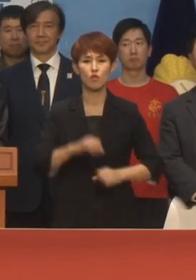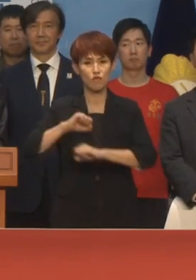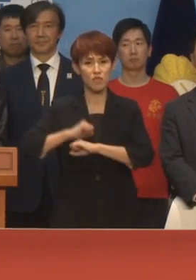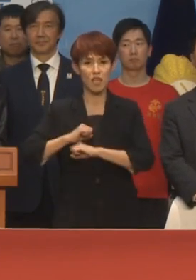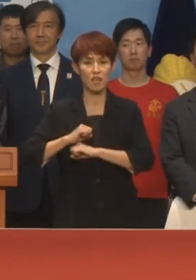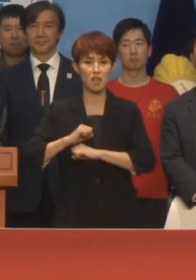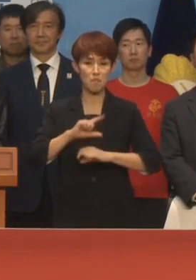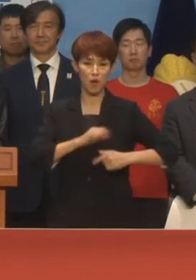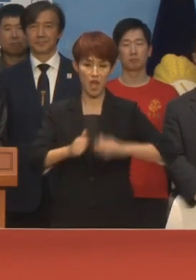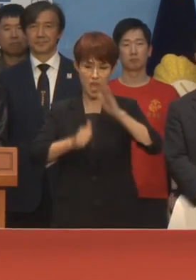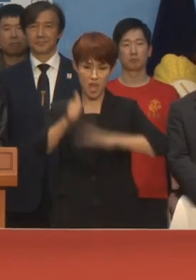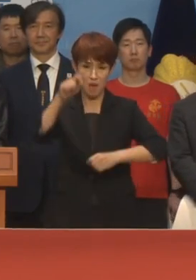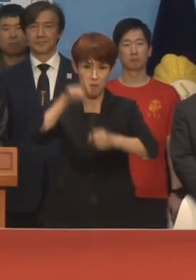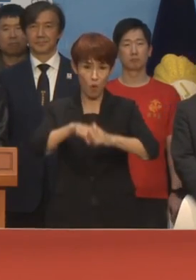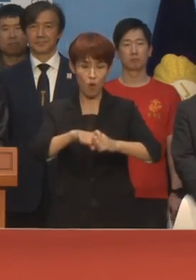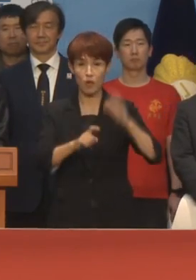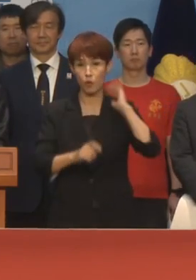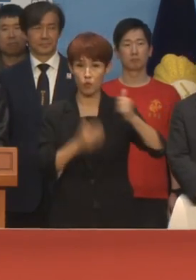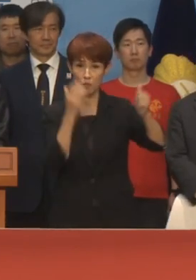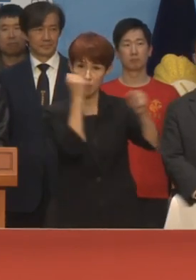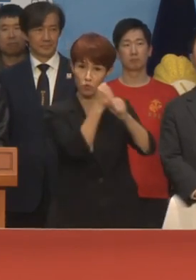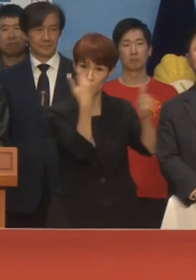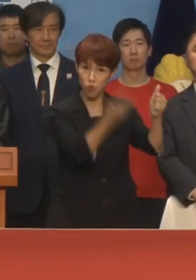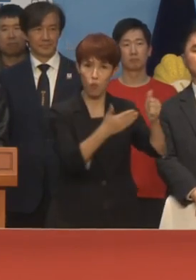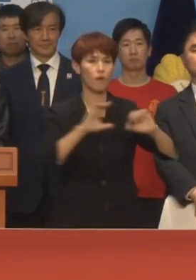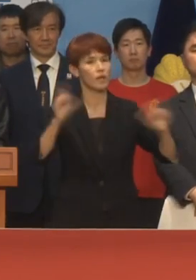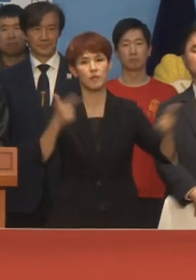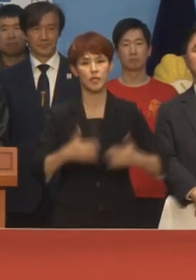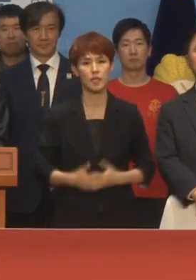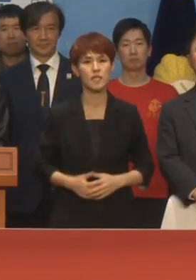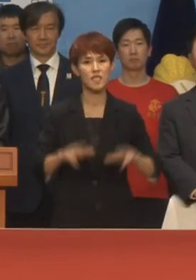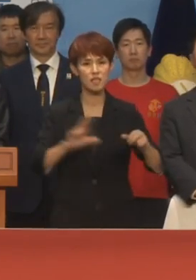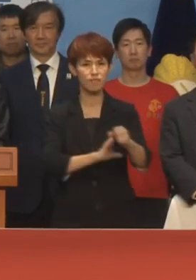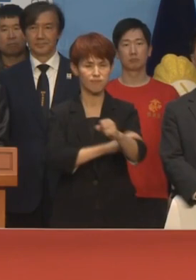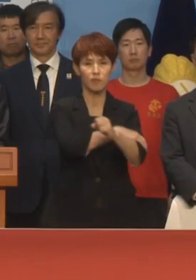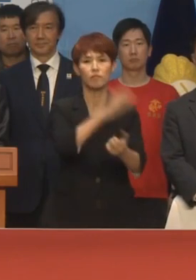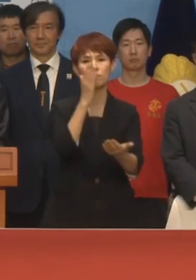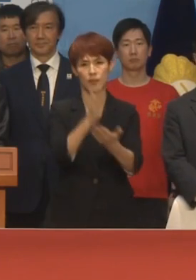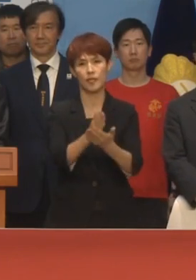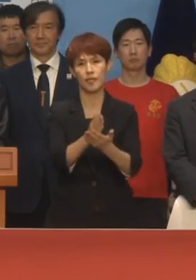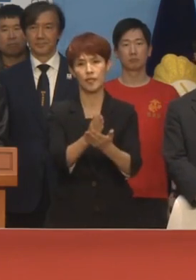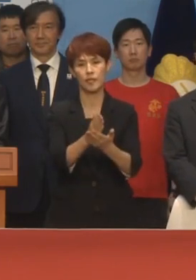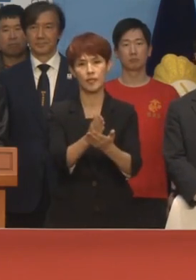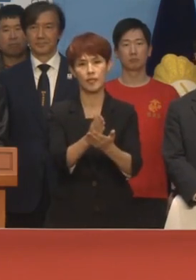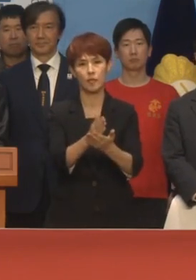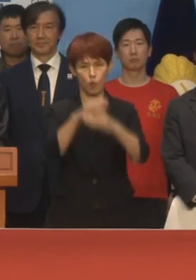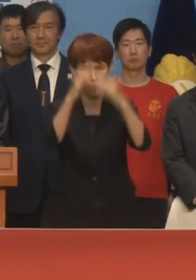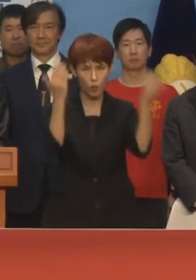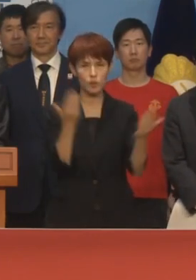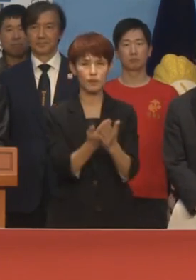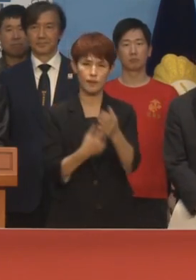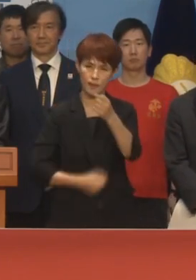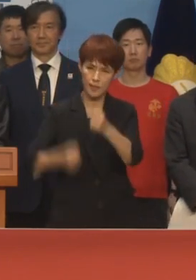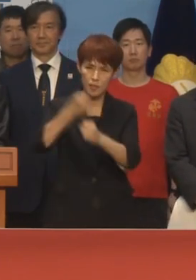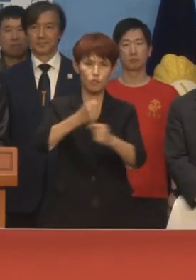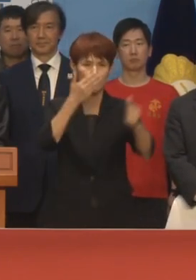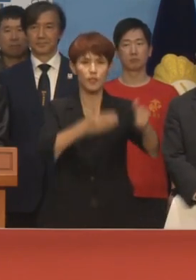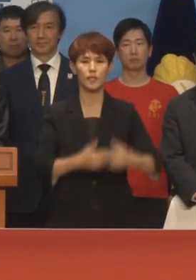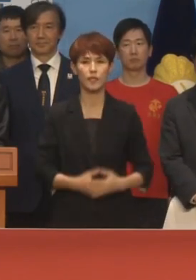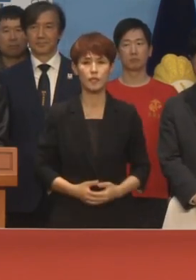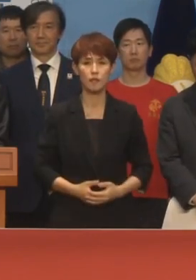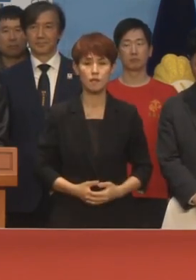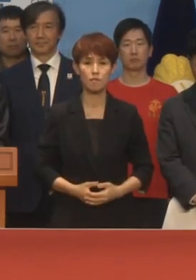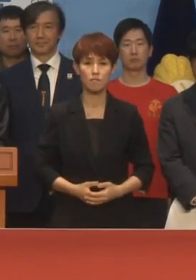준 권력이 아닙니다. 지금 당장 직권남용을 중지해 주시고 이 모든 것을 제자리로 되돌려 주십시오.